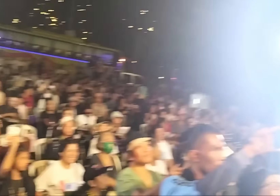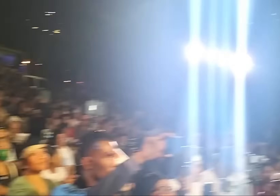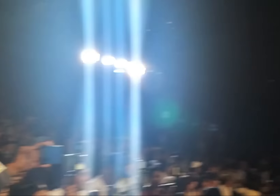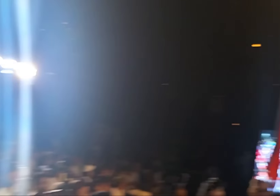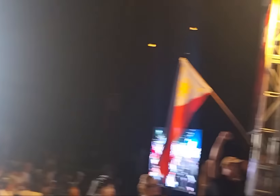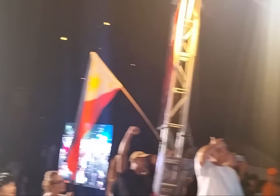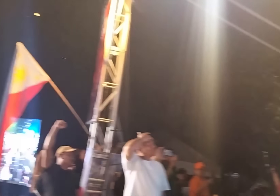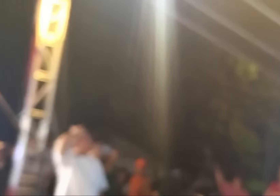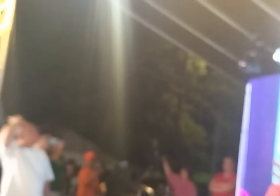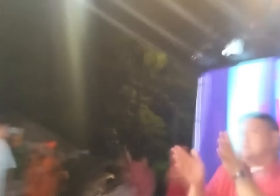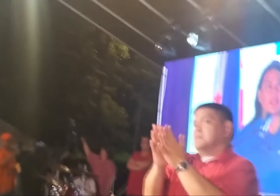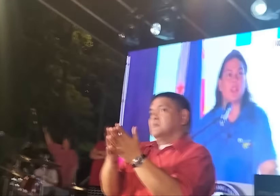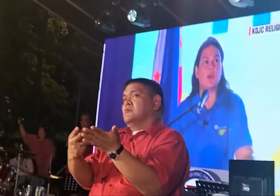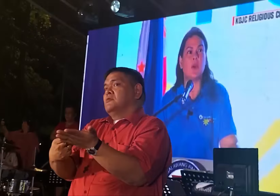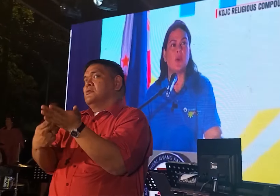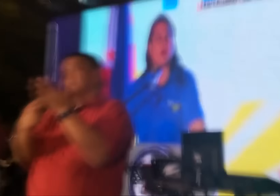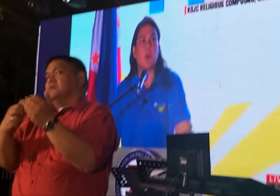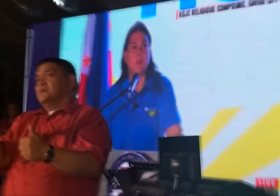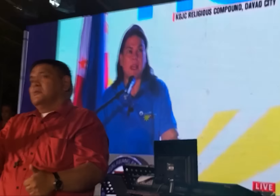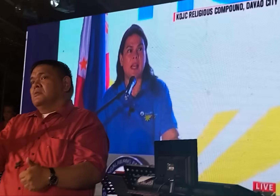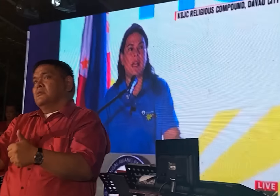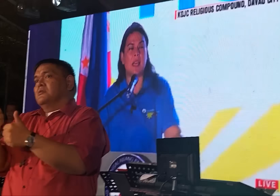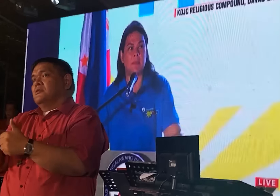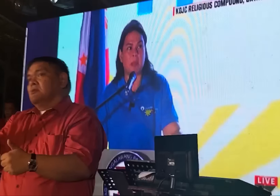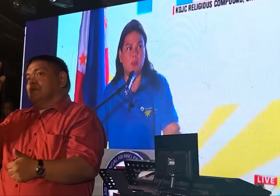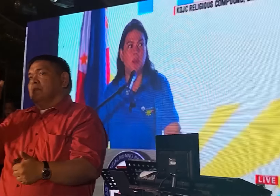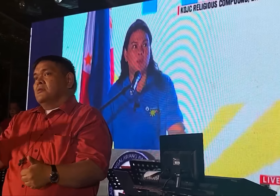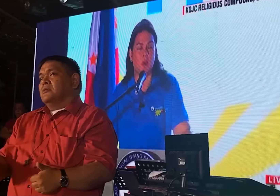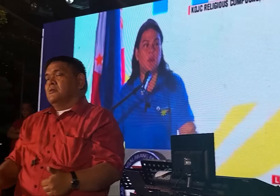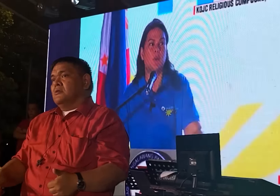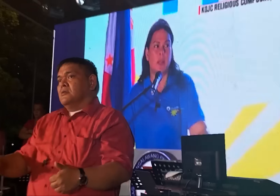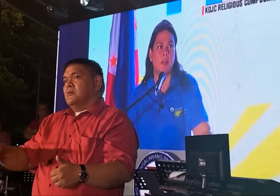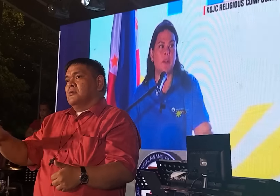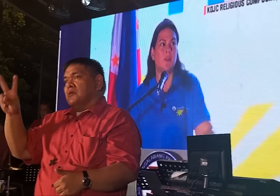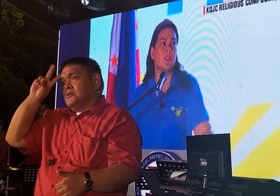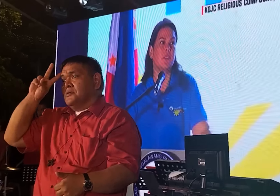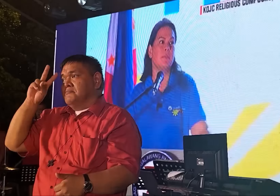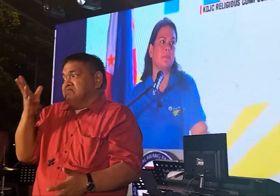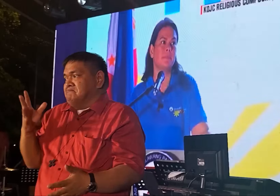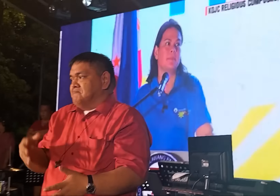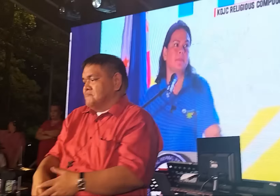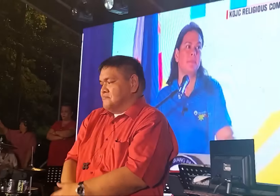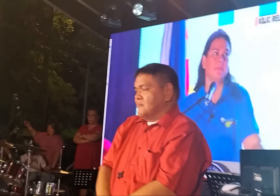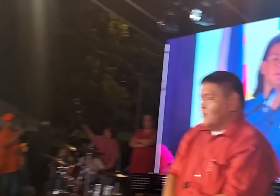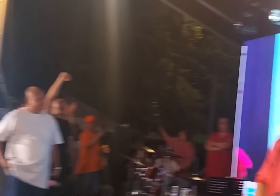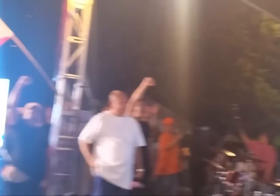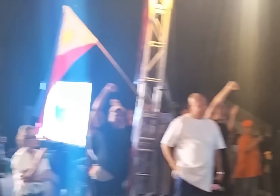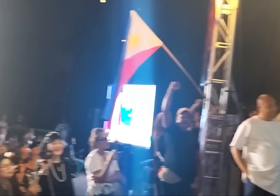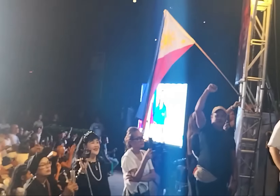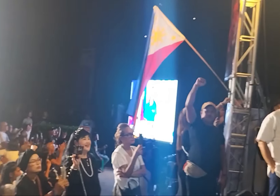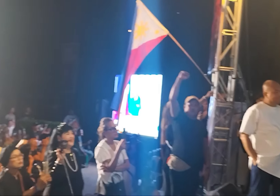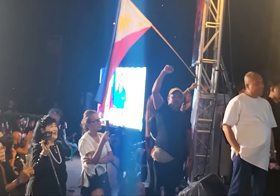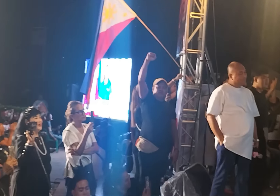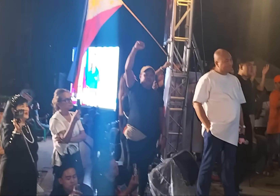Sa paghingi ng tulong at suporta nyo para kay Pangulong Bongbong Marcos.